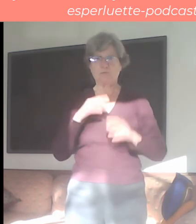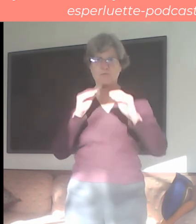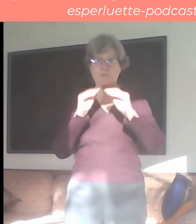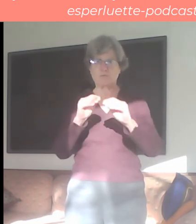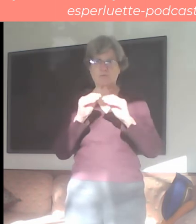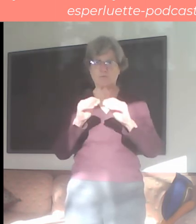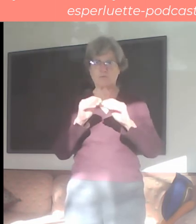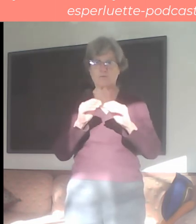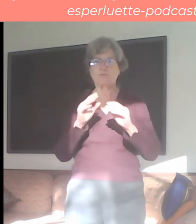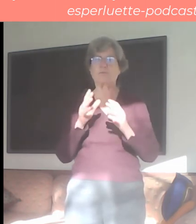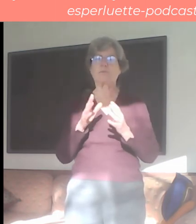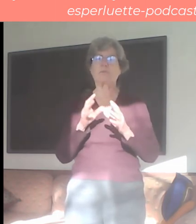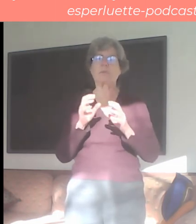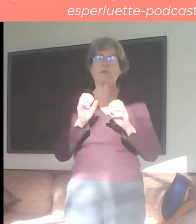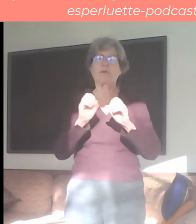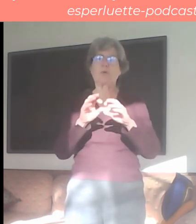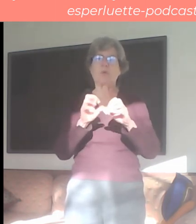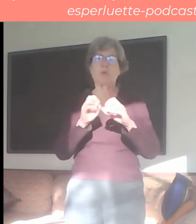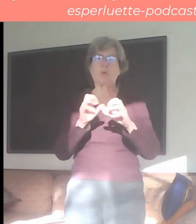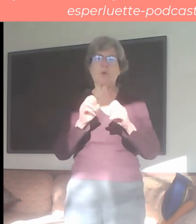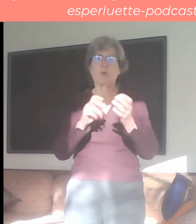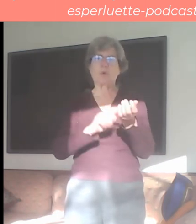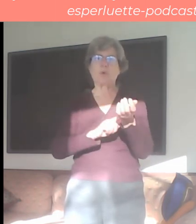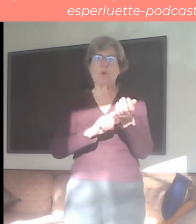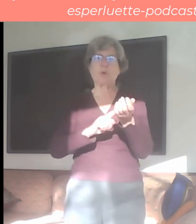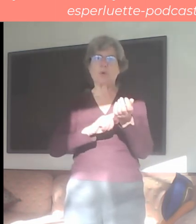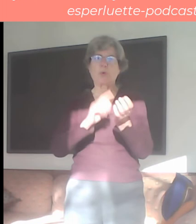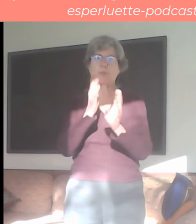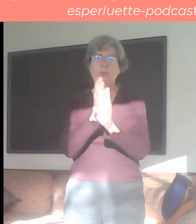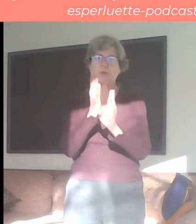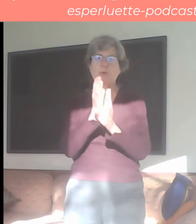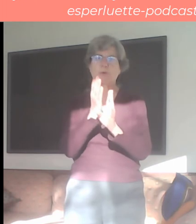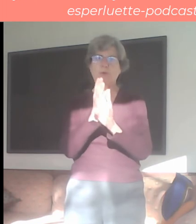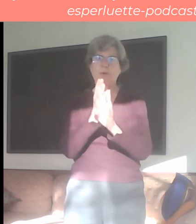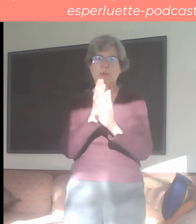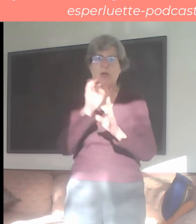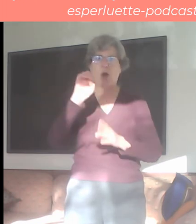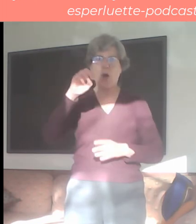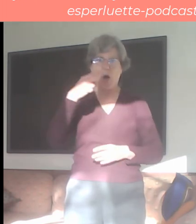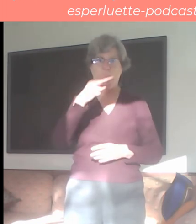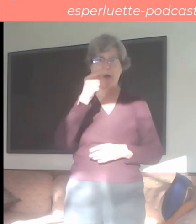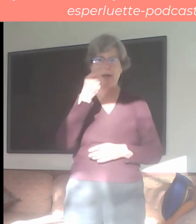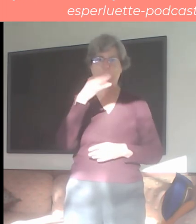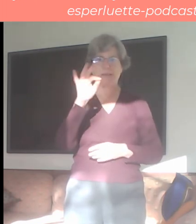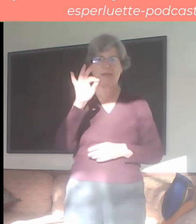sais que je donne des cours de neuropsychologie à des professionnels sourds en langue des signes, directement. Et je dis directement, c'est-à-dire sans